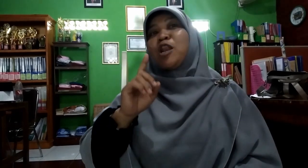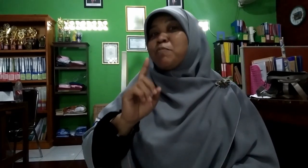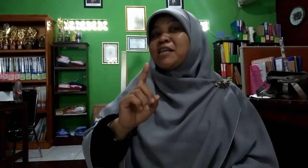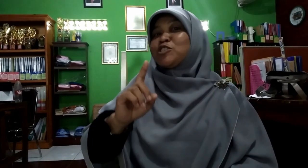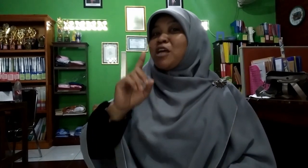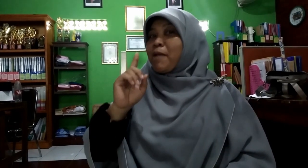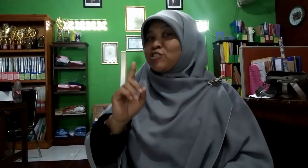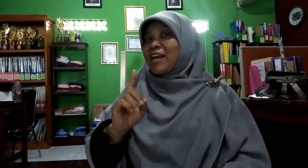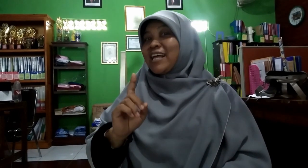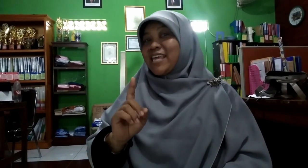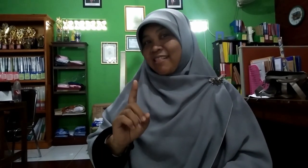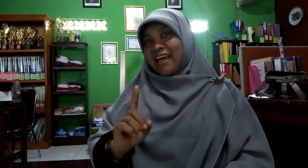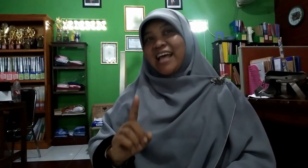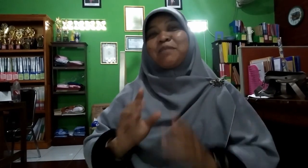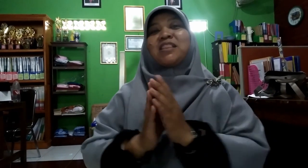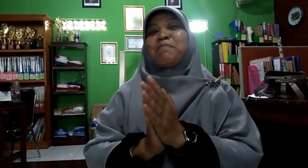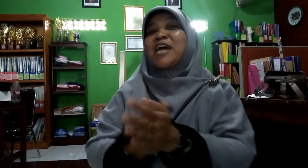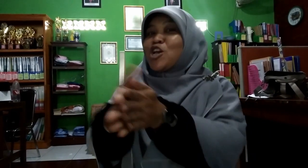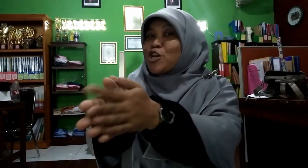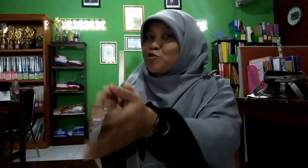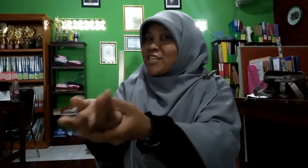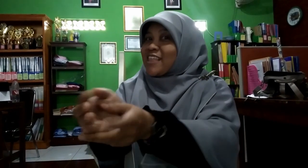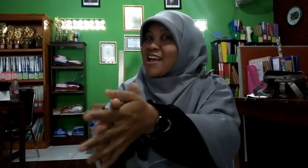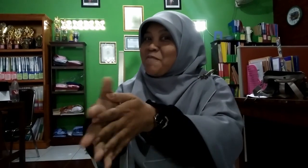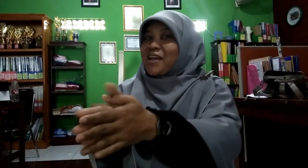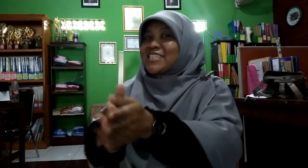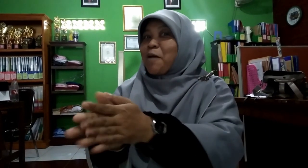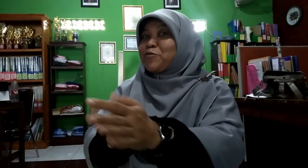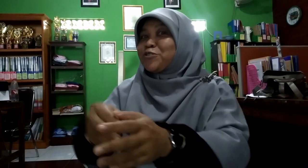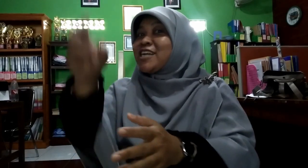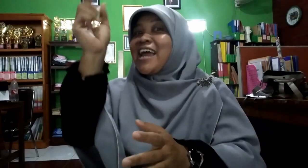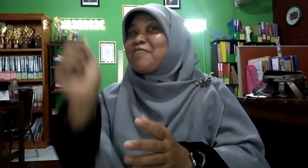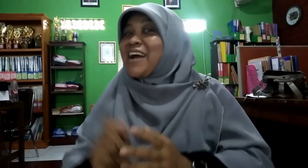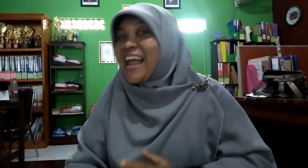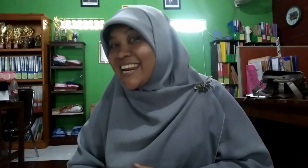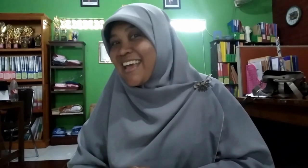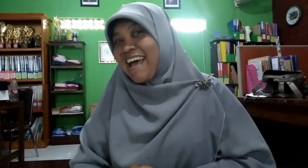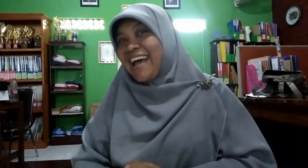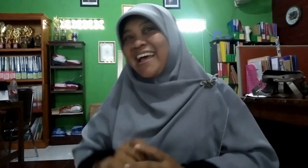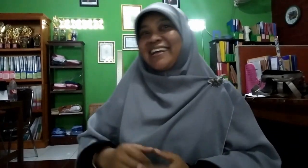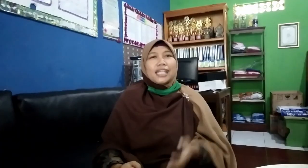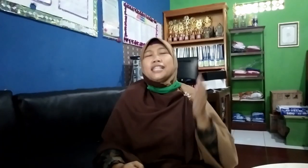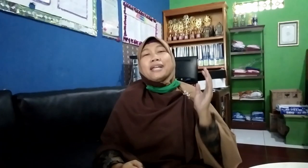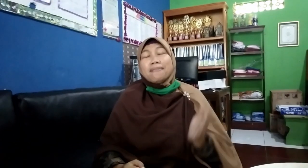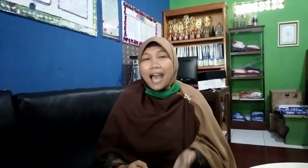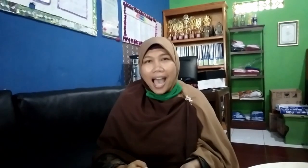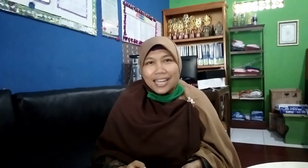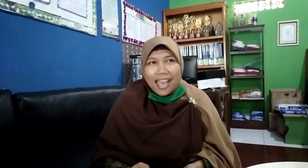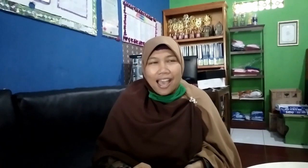sebelum dan sudah melakukan kegiatan, teman-teman cuci tangan pakai sabun dan air mengalir ya. Teman-teman, hari